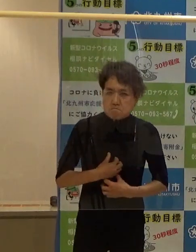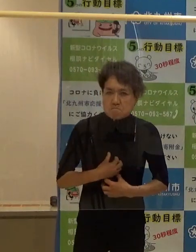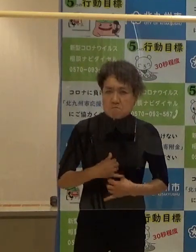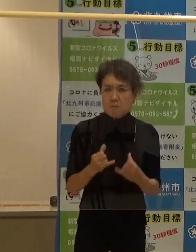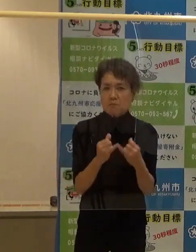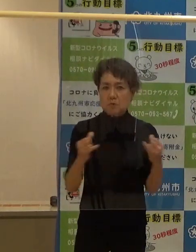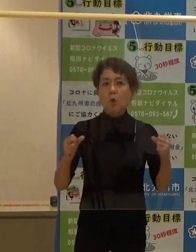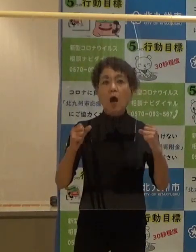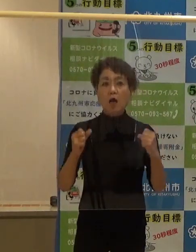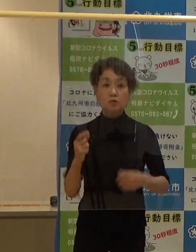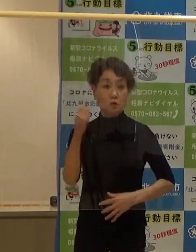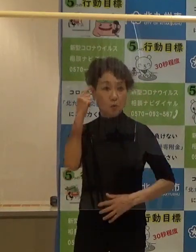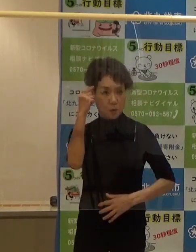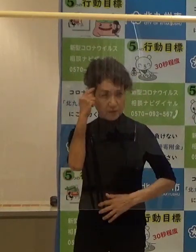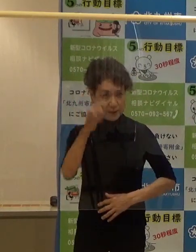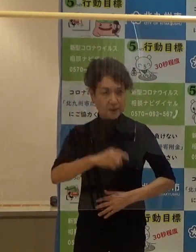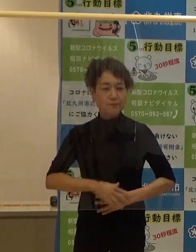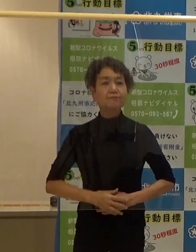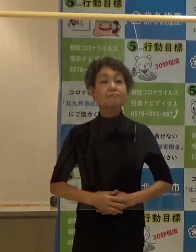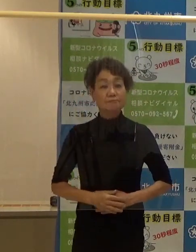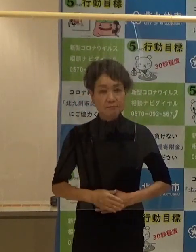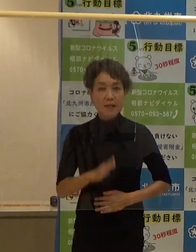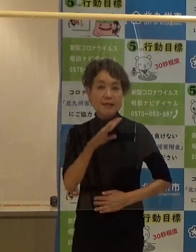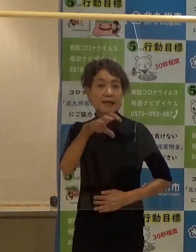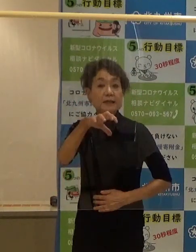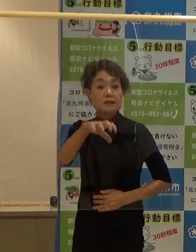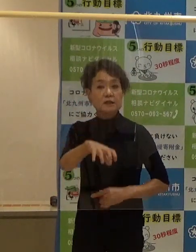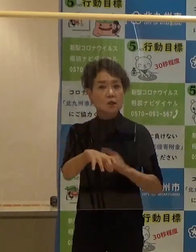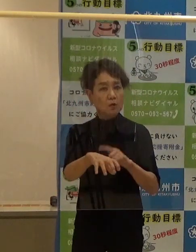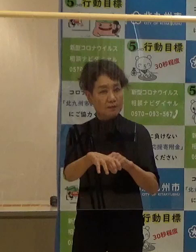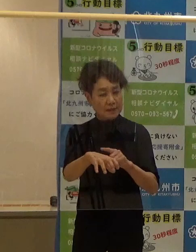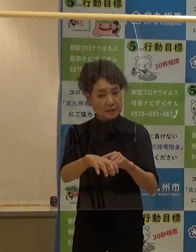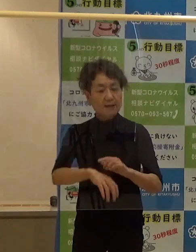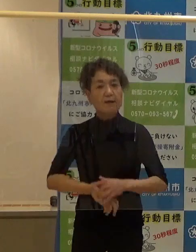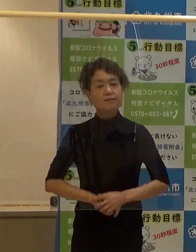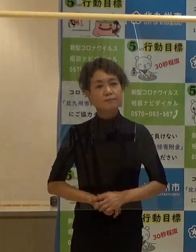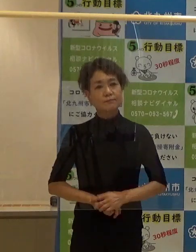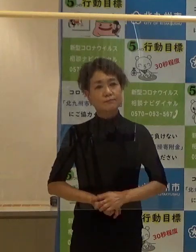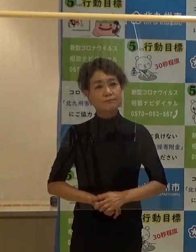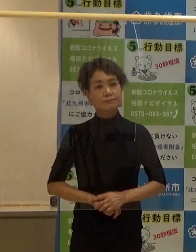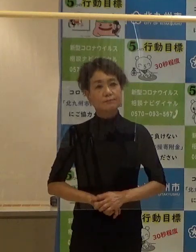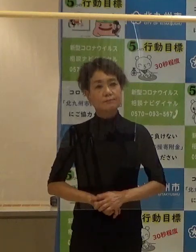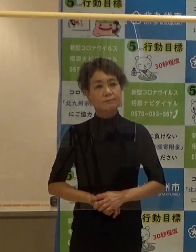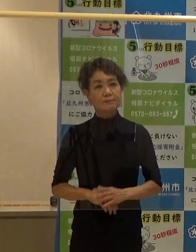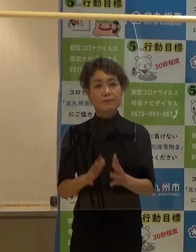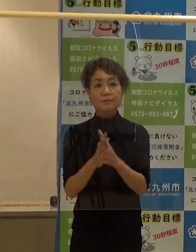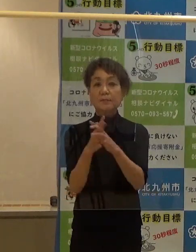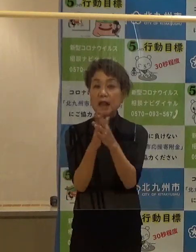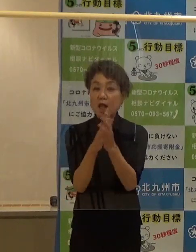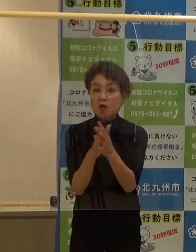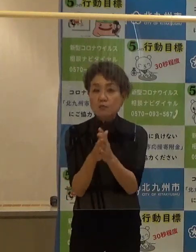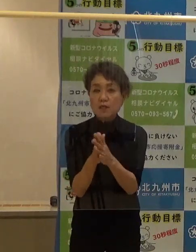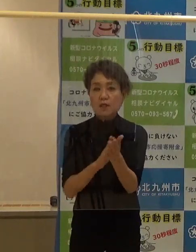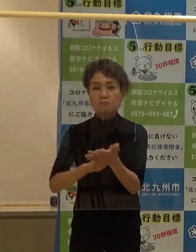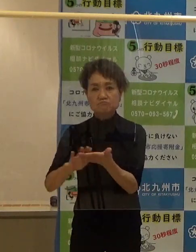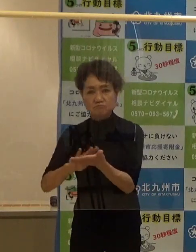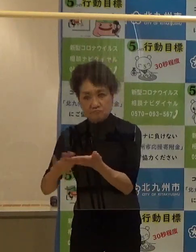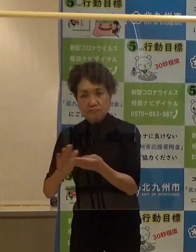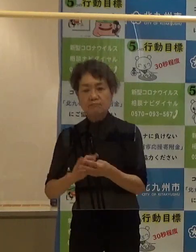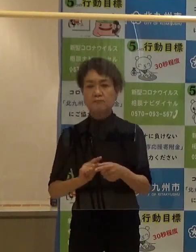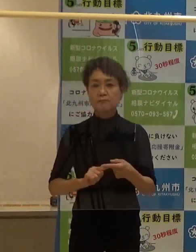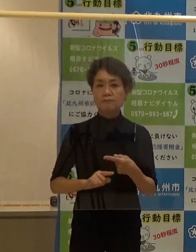思いますので、そういった意味では現地におきまして手指、手指の消毒をはじ